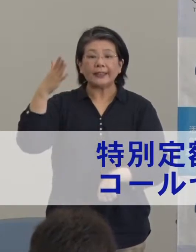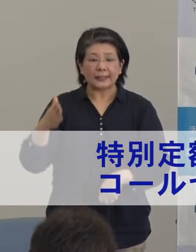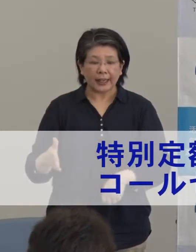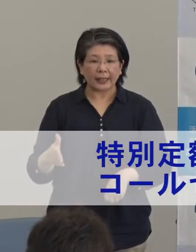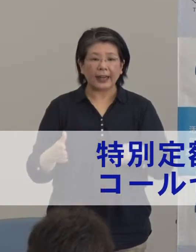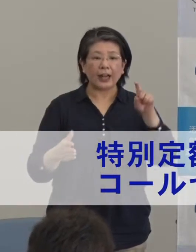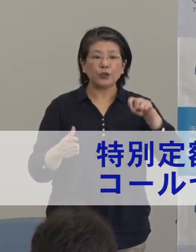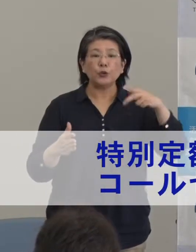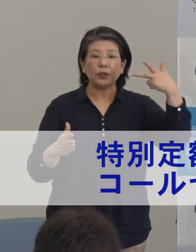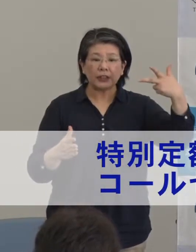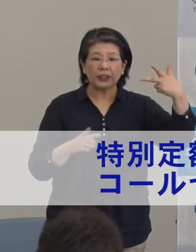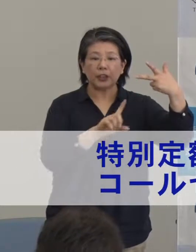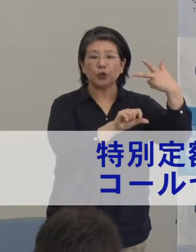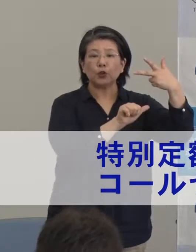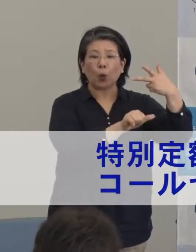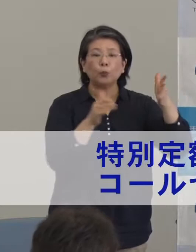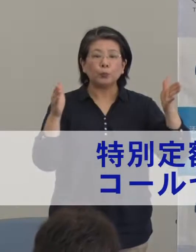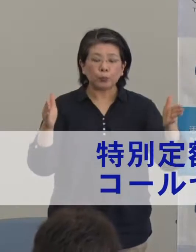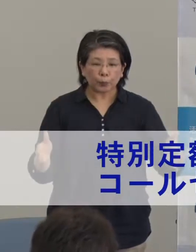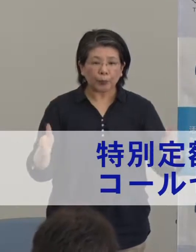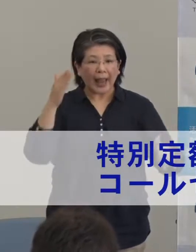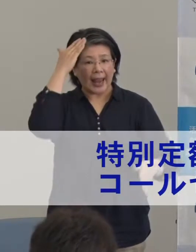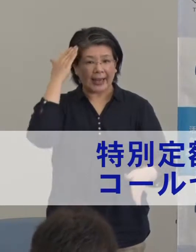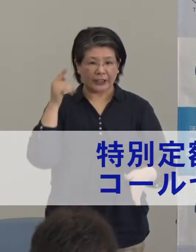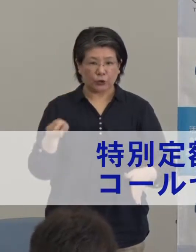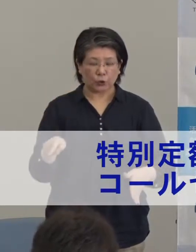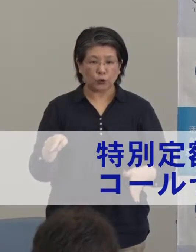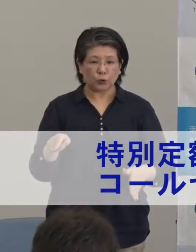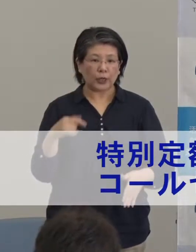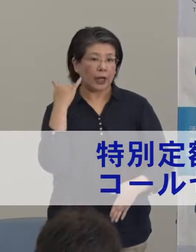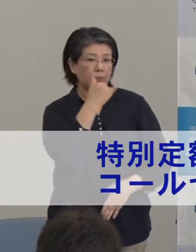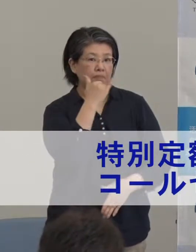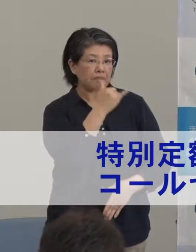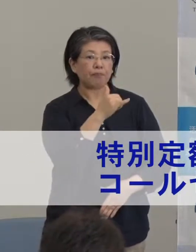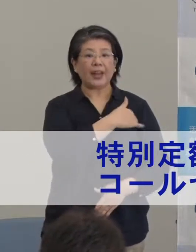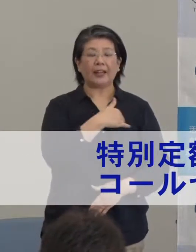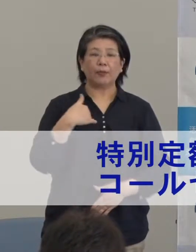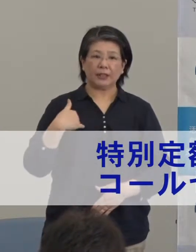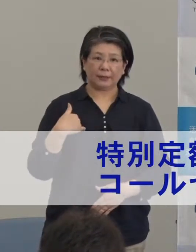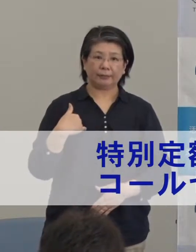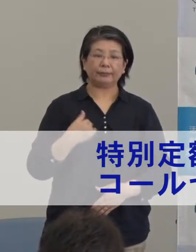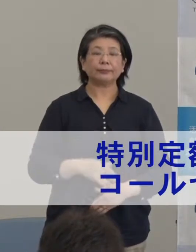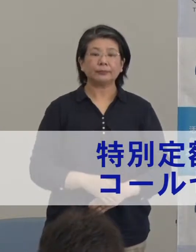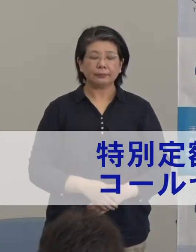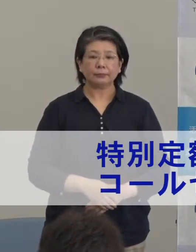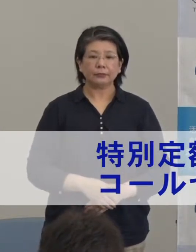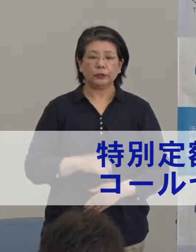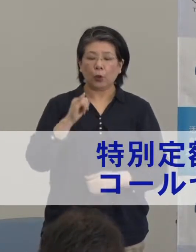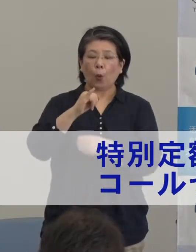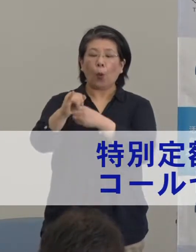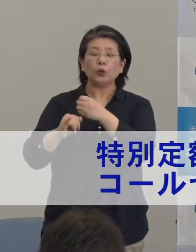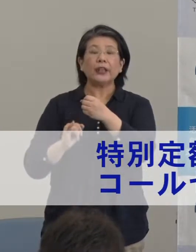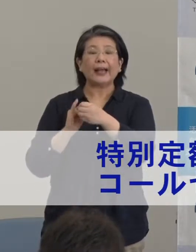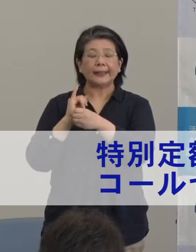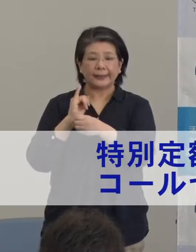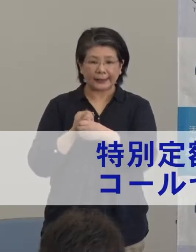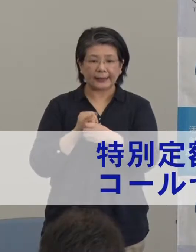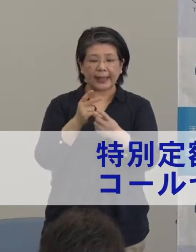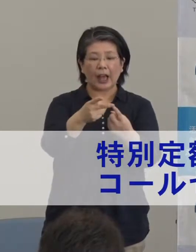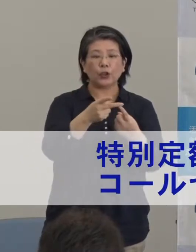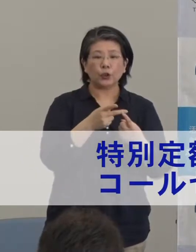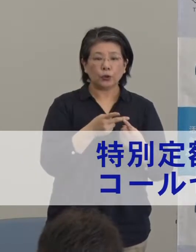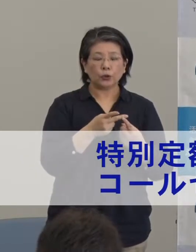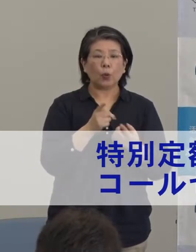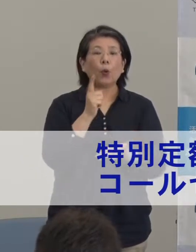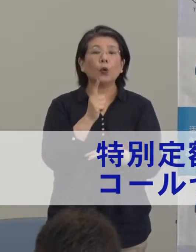17時15分までということになっておるところでございます。また、オンライン申請か郵送申請方式